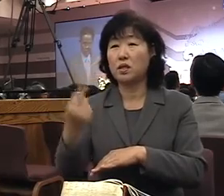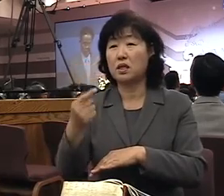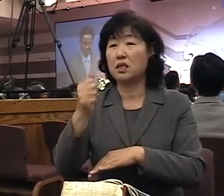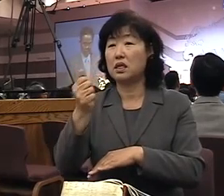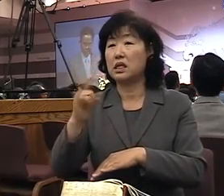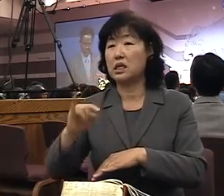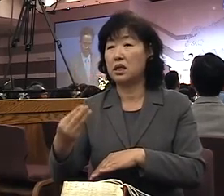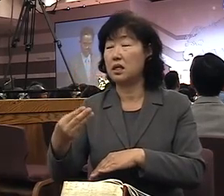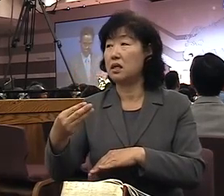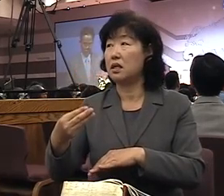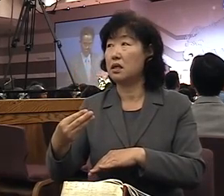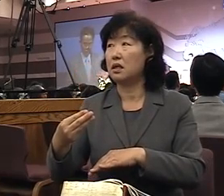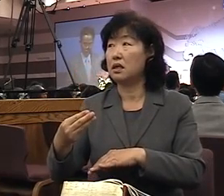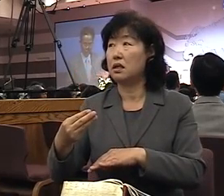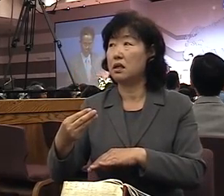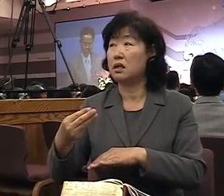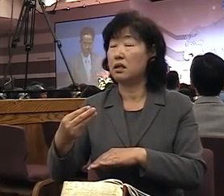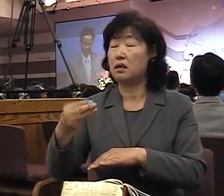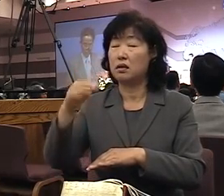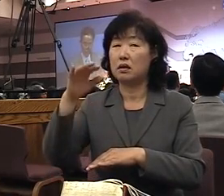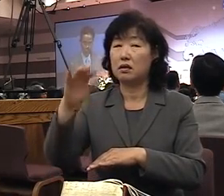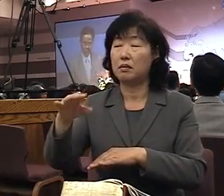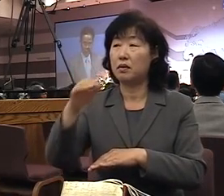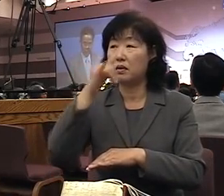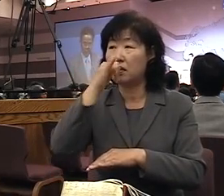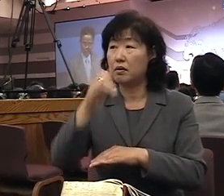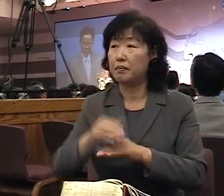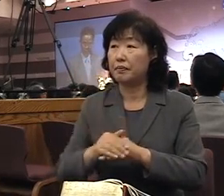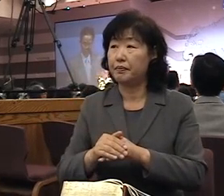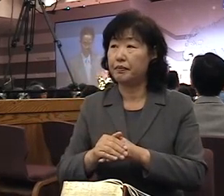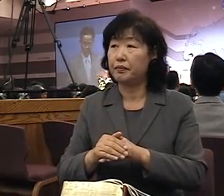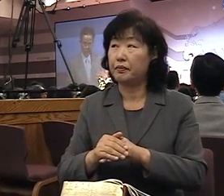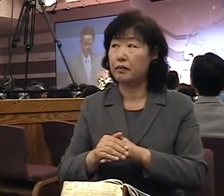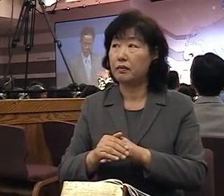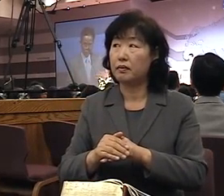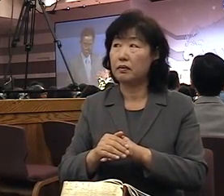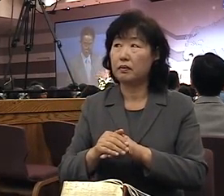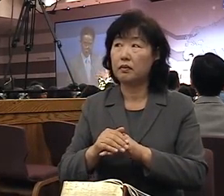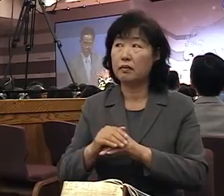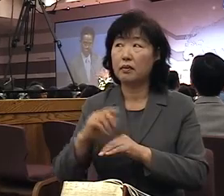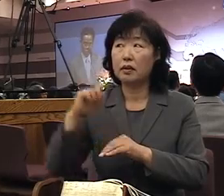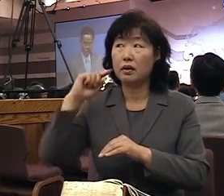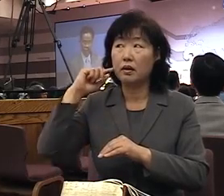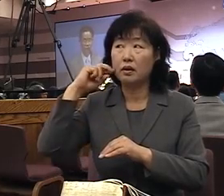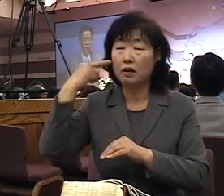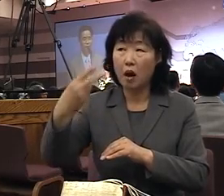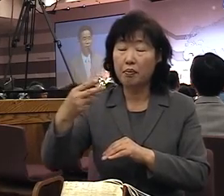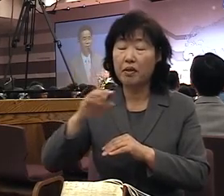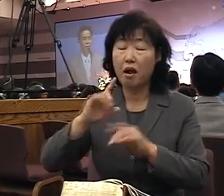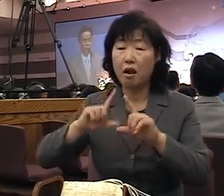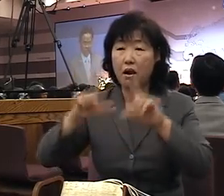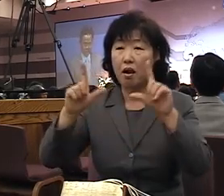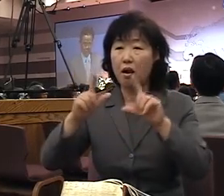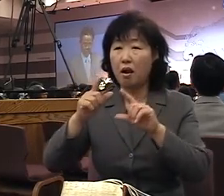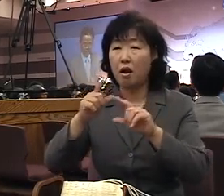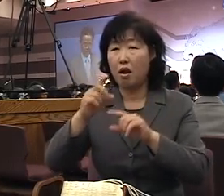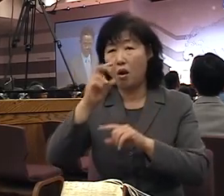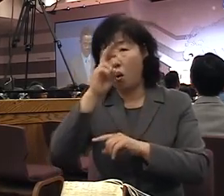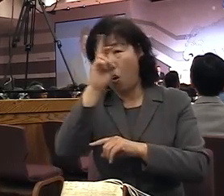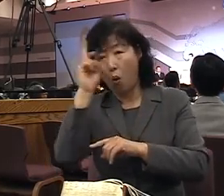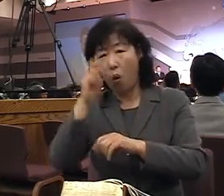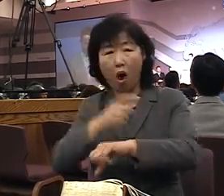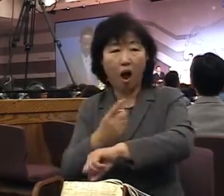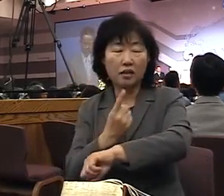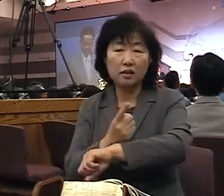스카이채플에서 있고요. 전국 환송 예배 및 하관 예배는 이튿날 수요일 오후 1시 그레이브